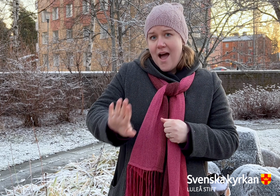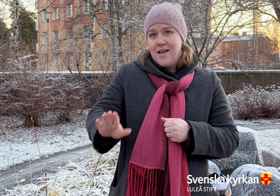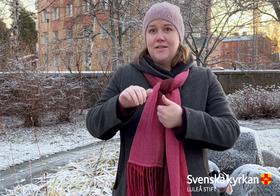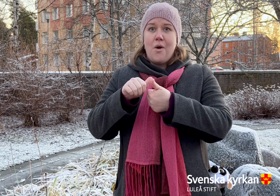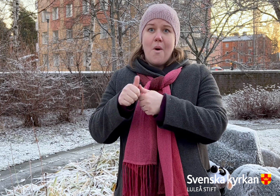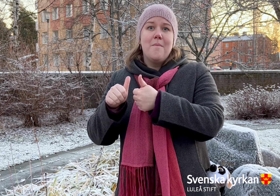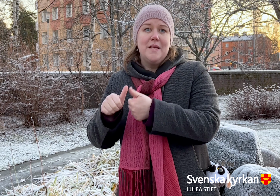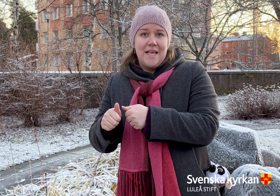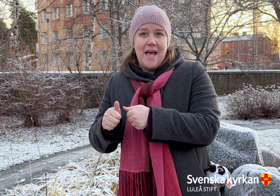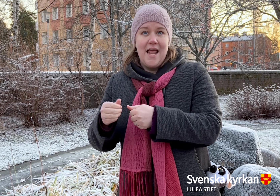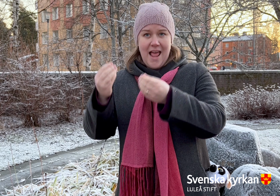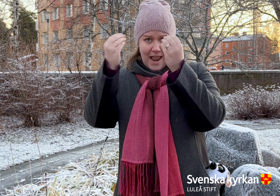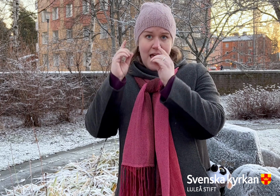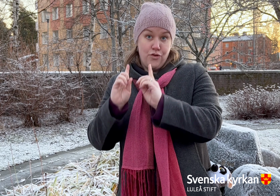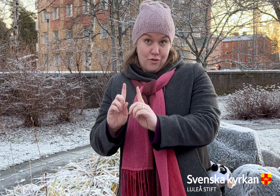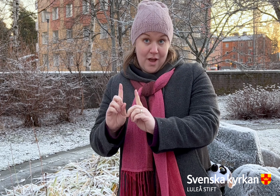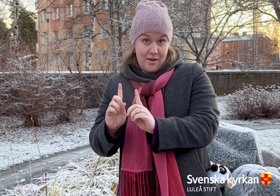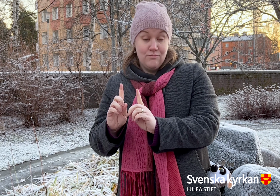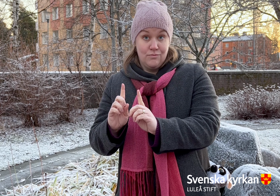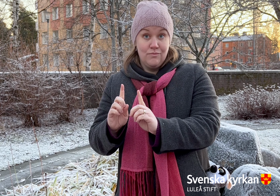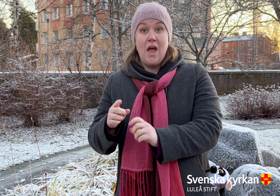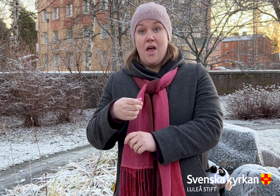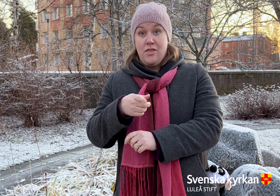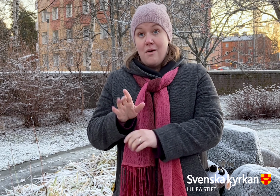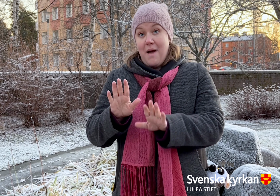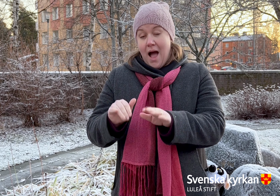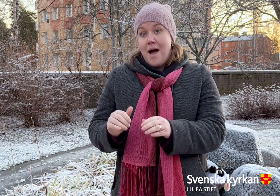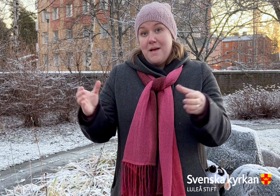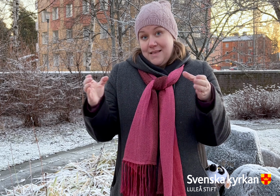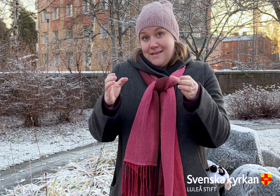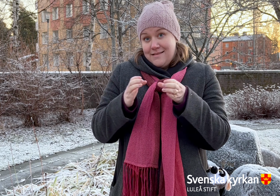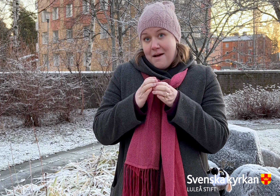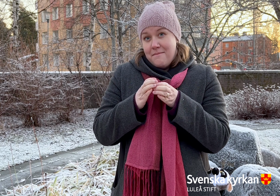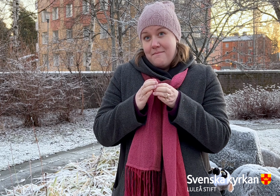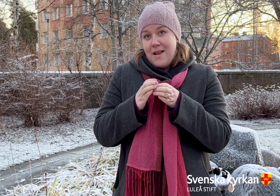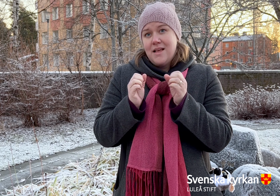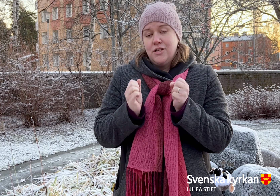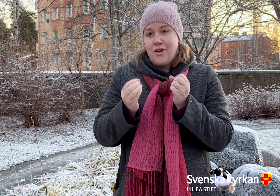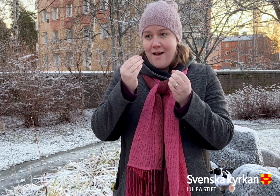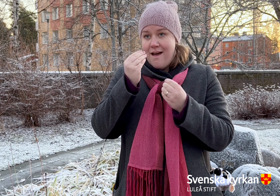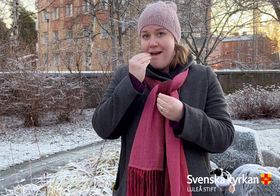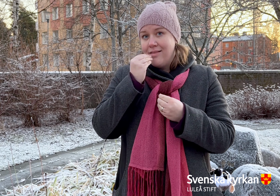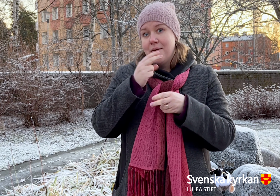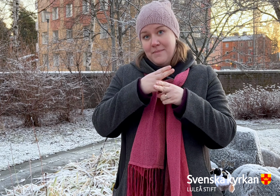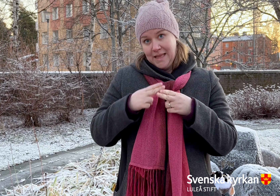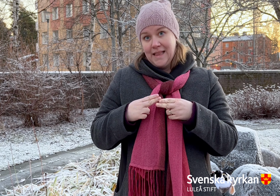Jesus och hans kompisar, lärjungarna, de hade samlats. De skulle äta